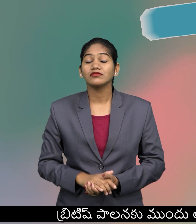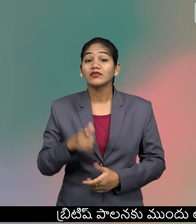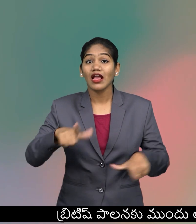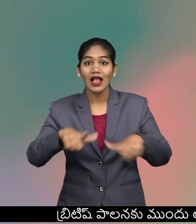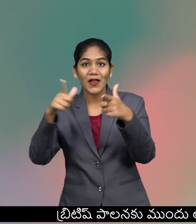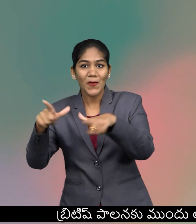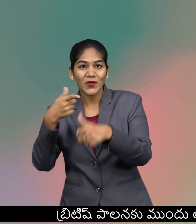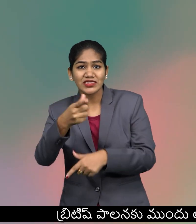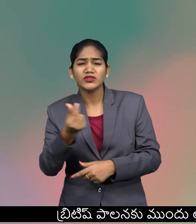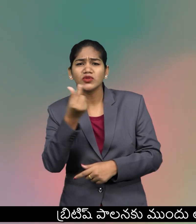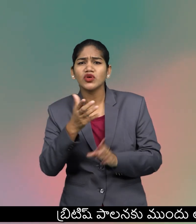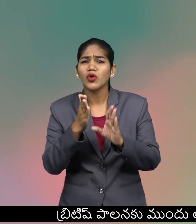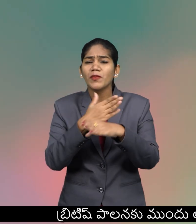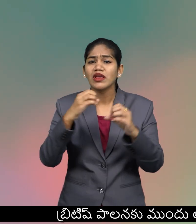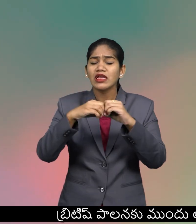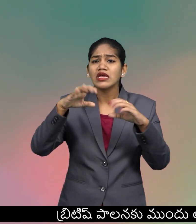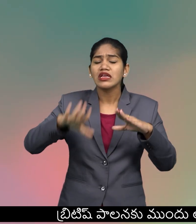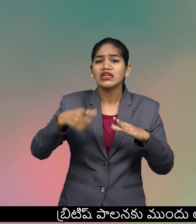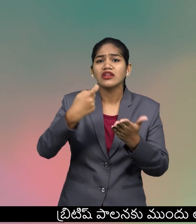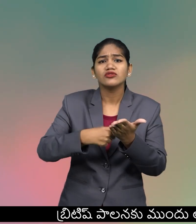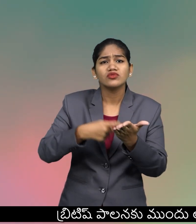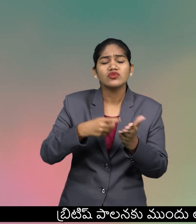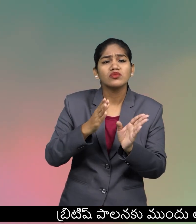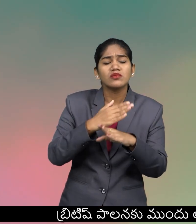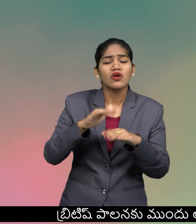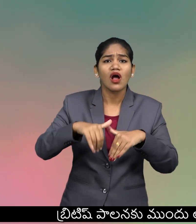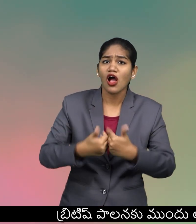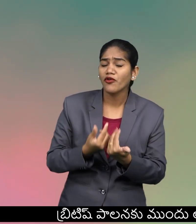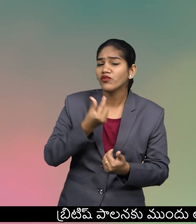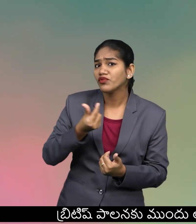బ్రిటిష్ పాలనకు ముందు అడవులు ఎలా ఉపయోగించబడ్డాయి?